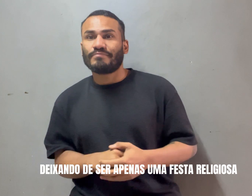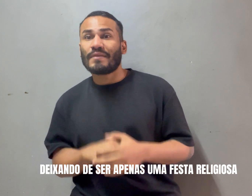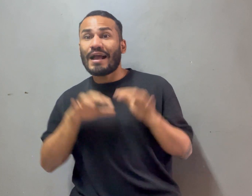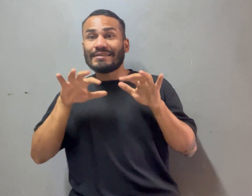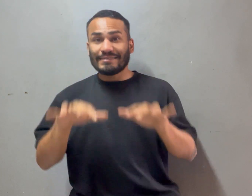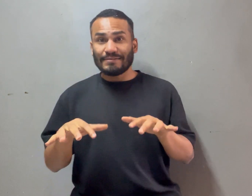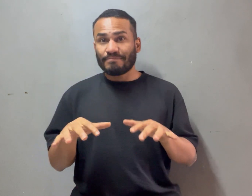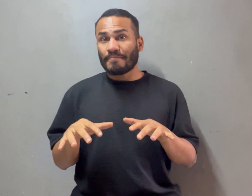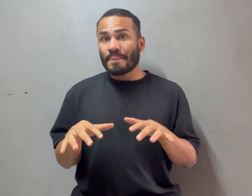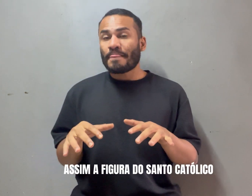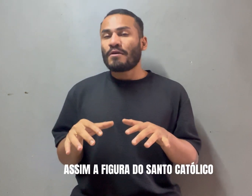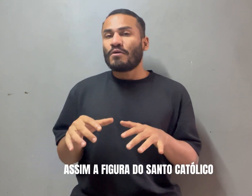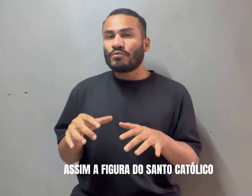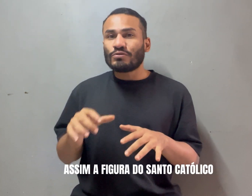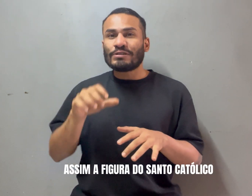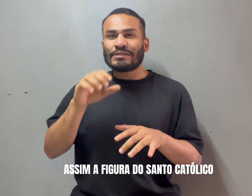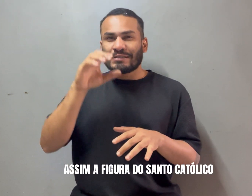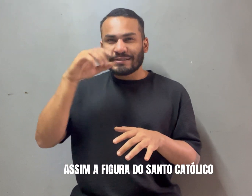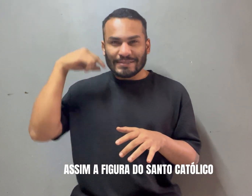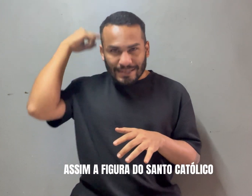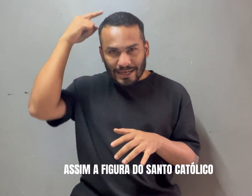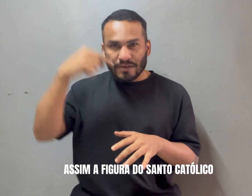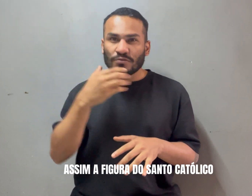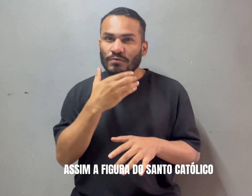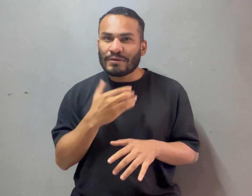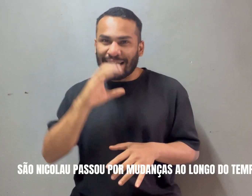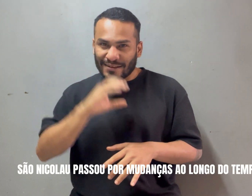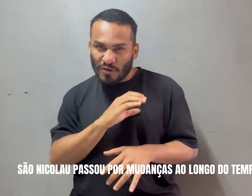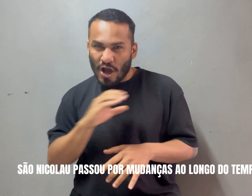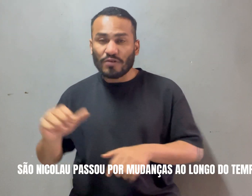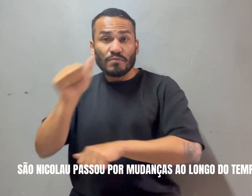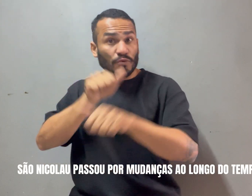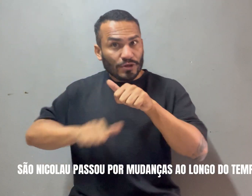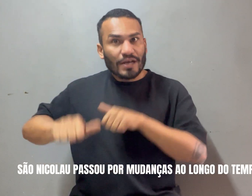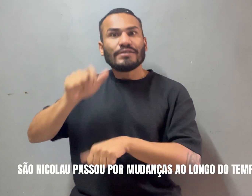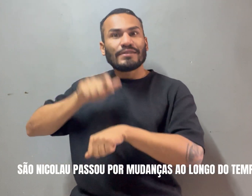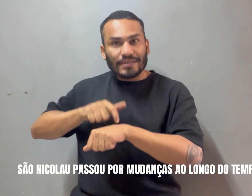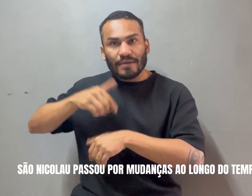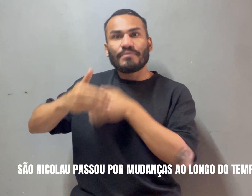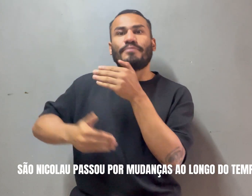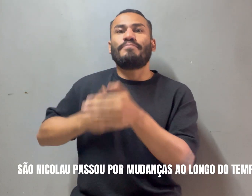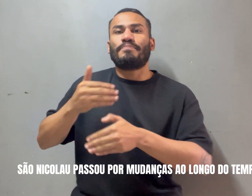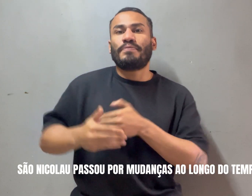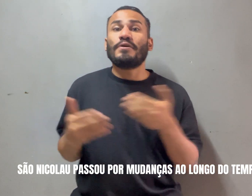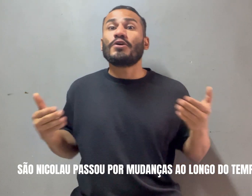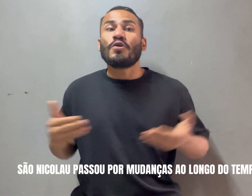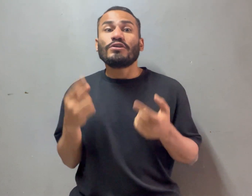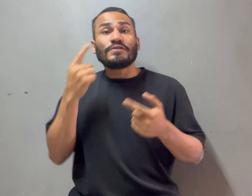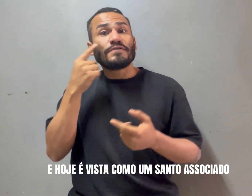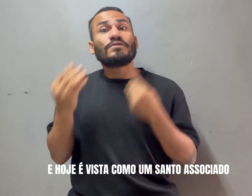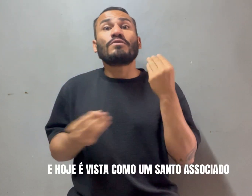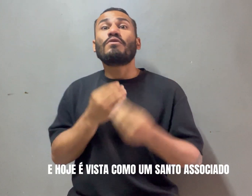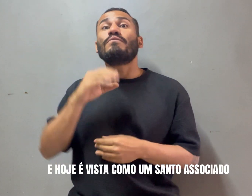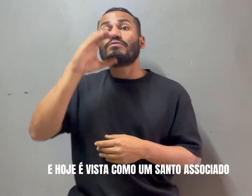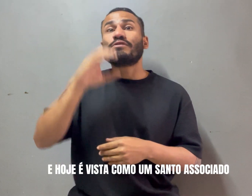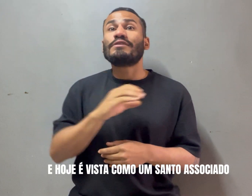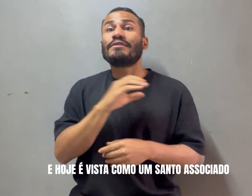religiosa. Assim, a figura do santo católico São Nicolau passou por mudanças ao longo do tempo e hoje é vista como um